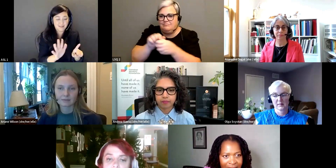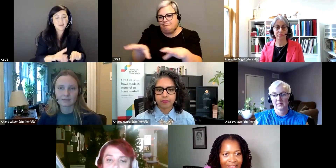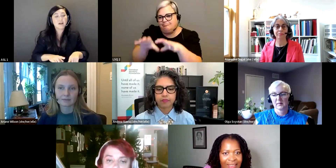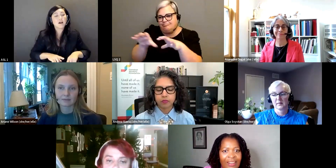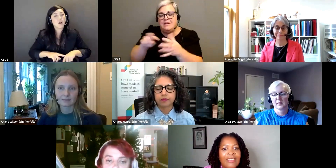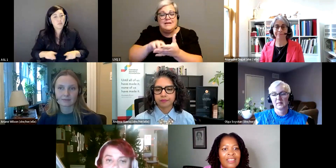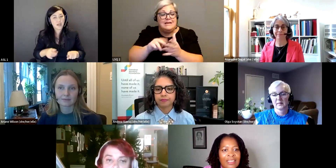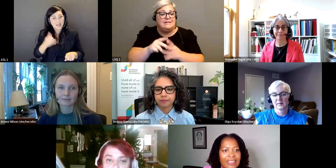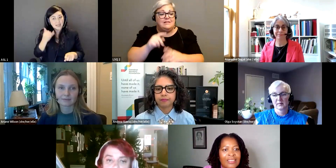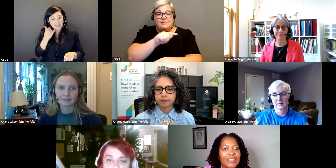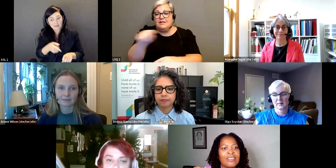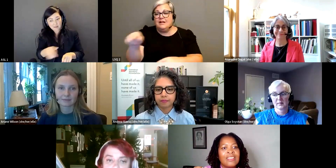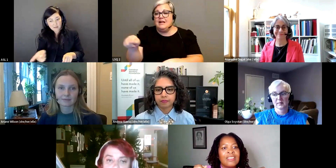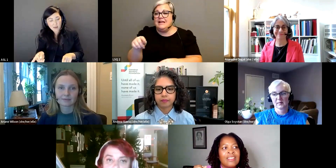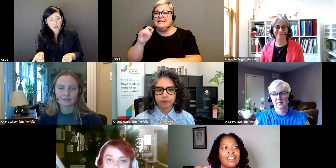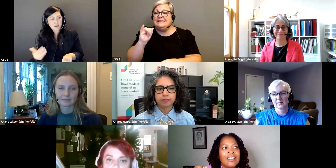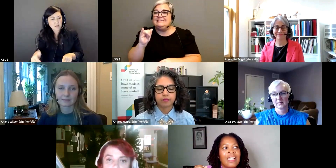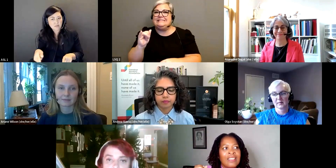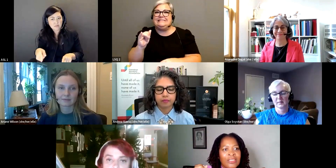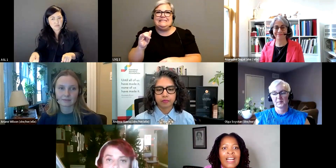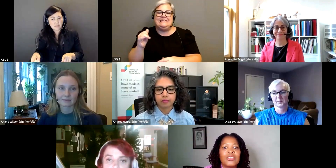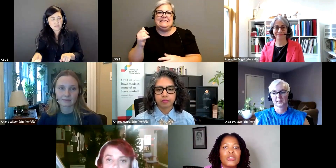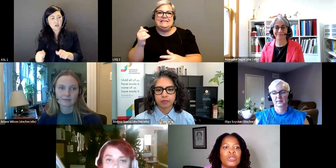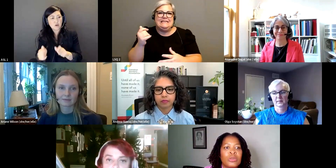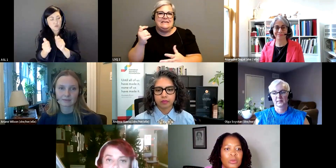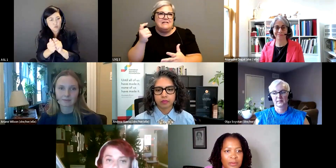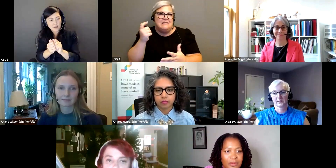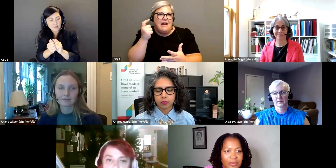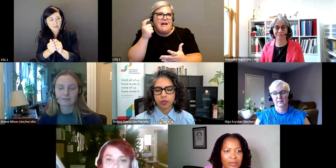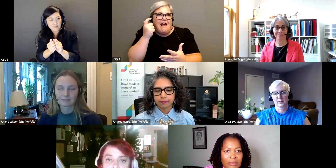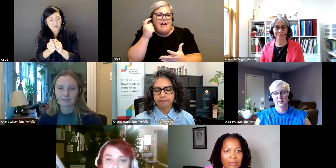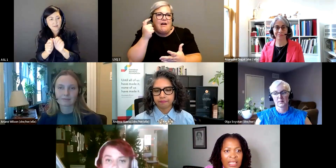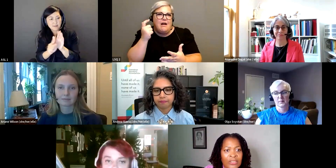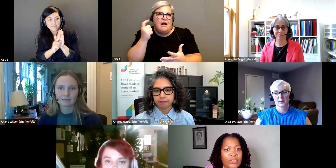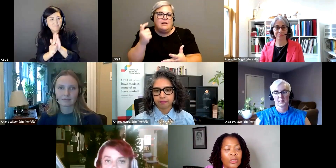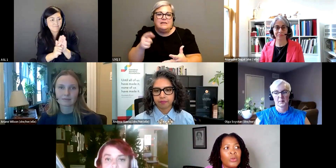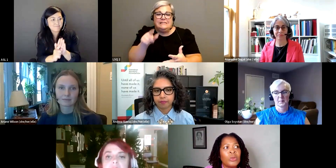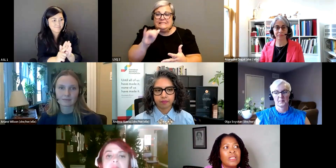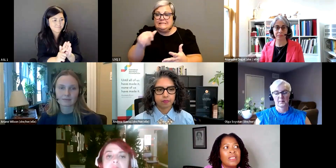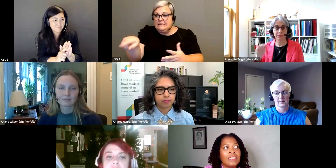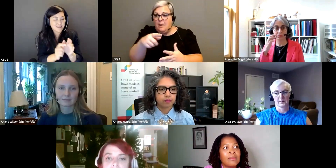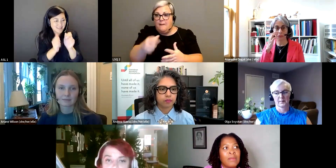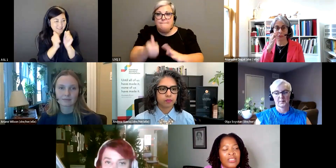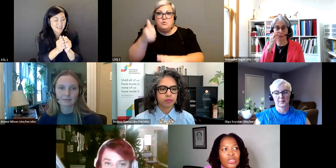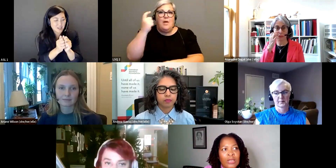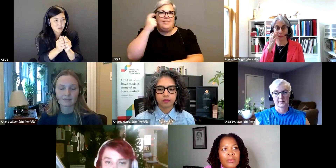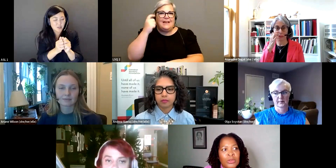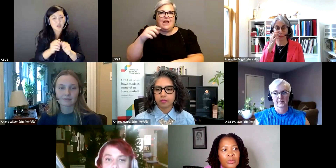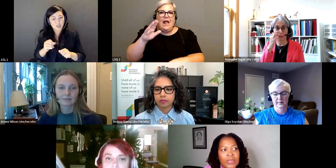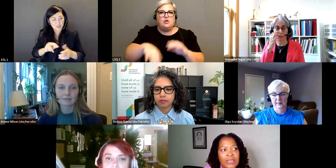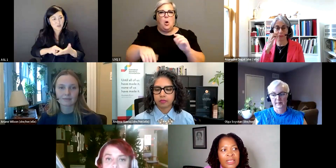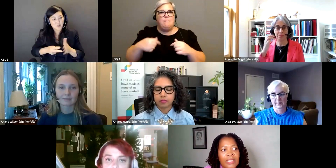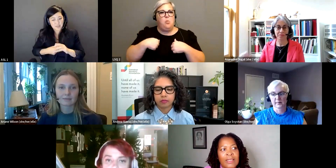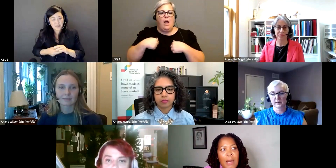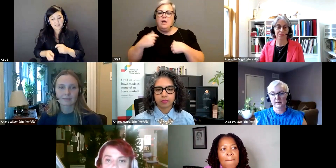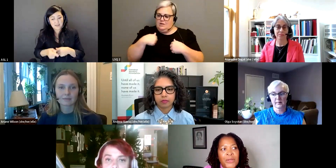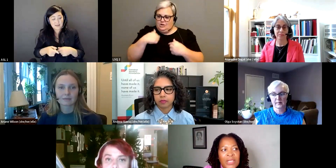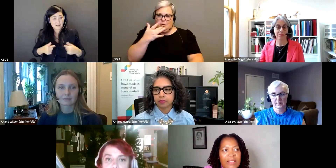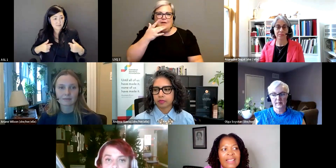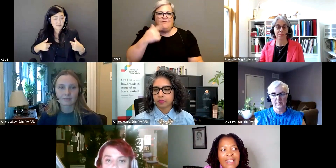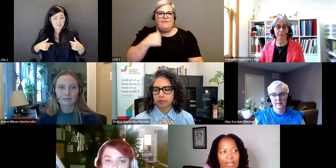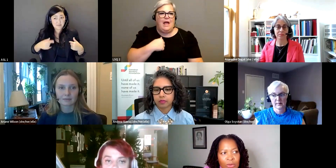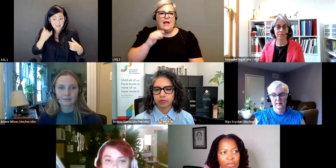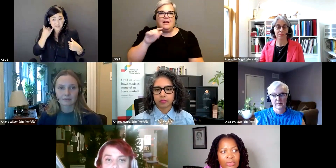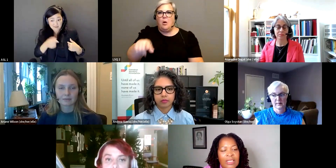membres d'équipe, j'aime lorsqu'ils sont intelligents, même plus intelligents que moi, en ce qui concerne l'accomplissement de leurs